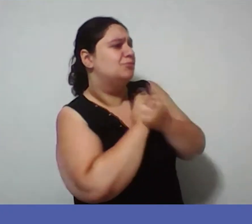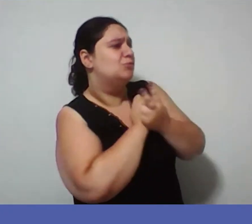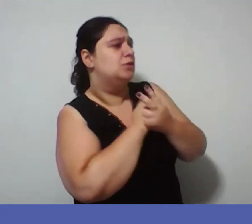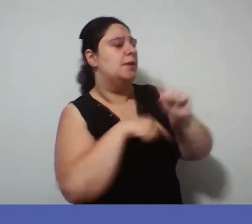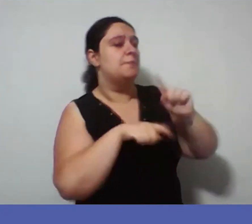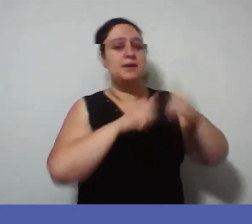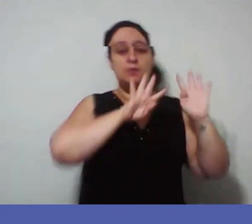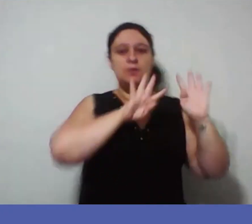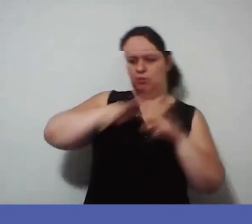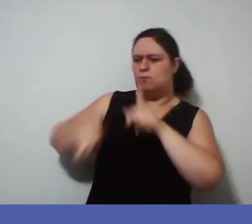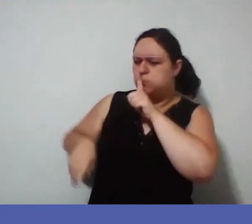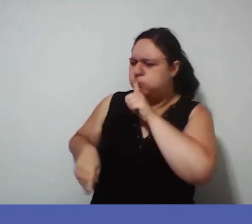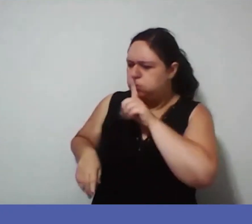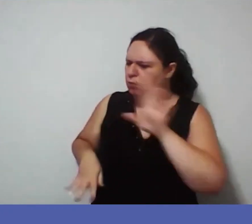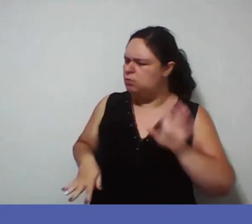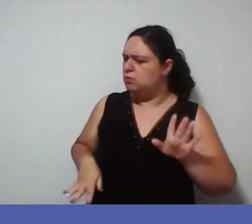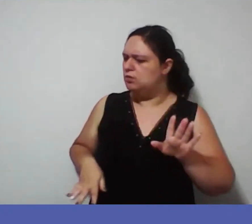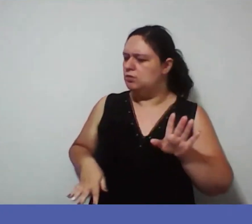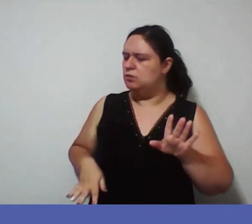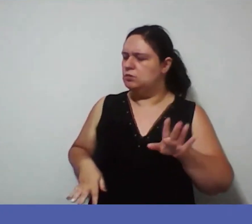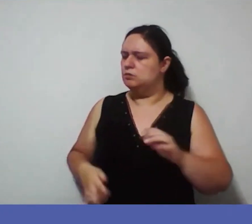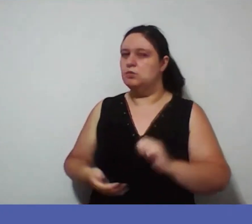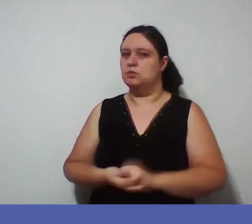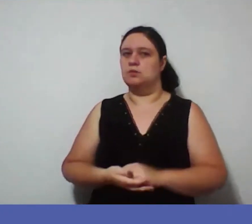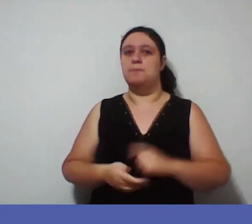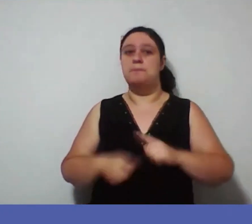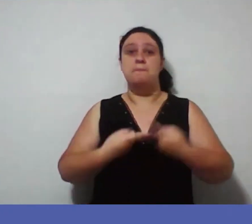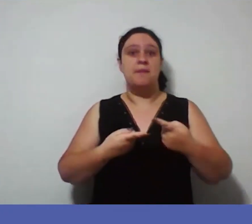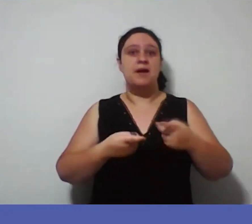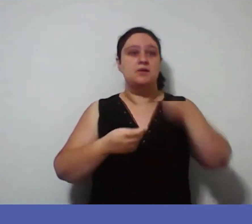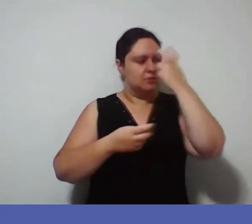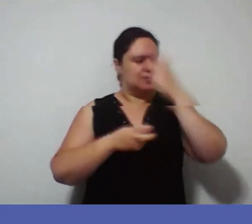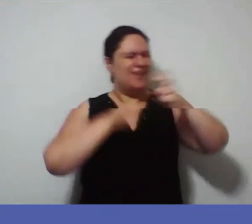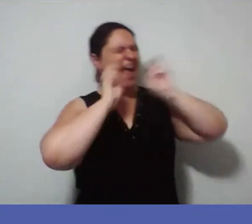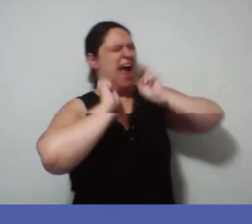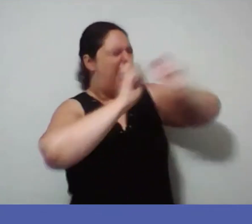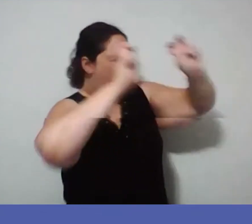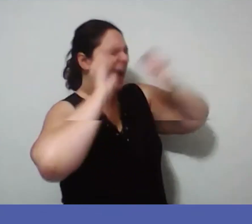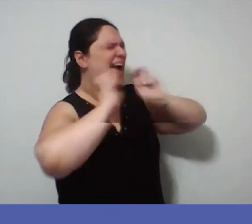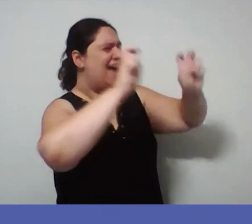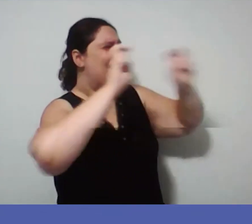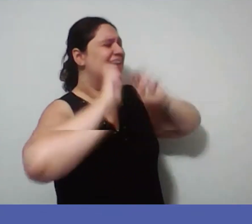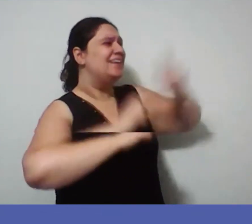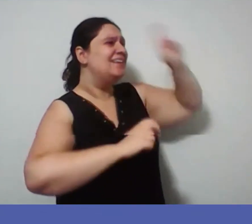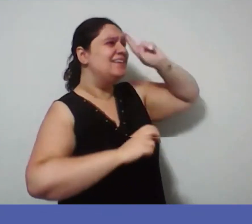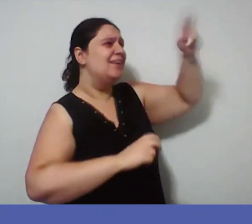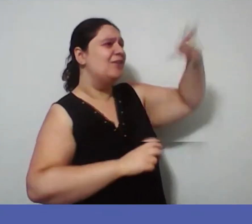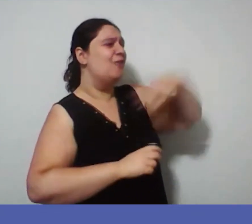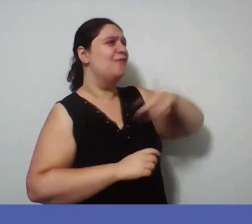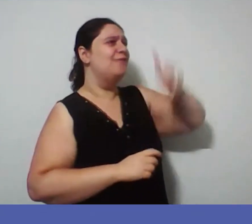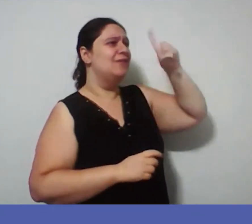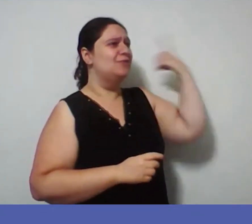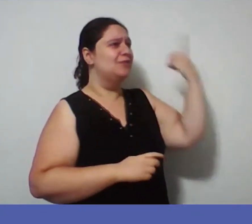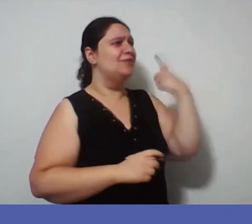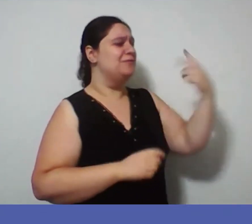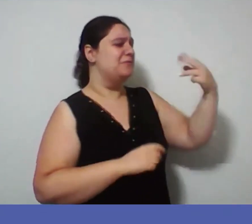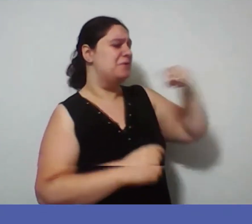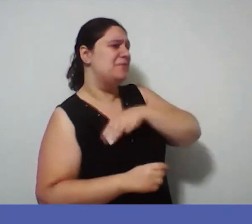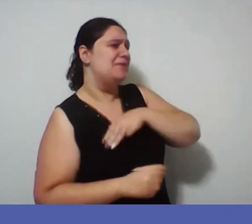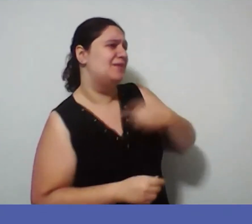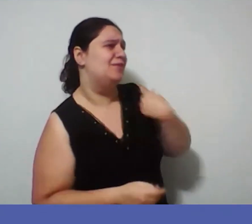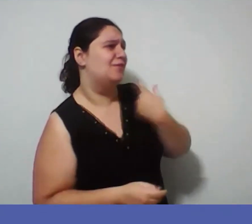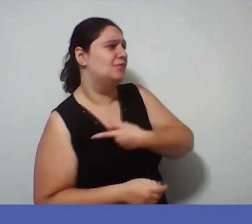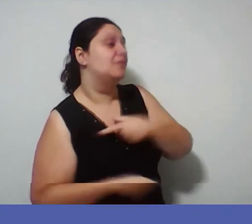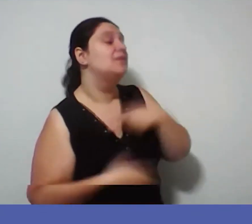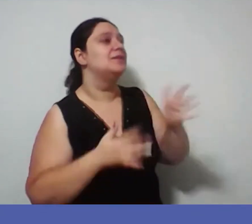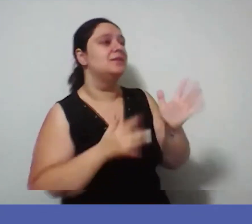Eles, porém, gritavam cada vez mais: Senhor, filho de Davi, tem misericórdia de nós. Então, parando Jesus, chamou-os e